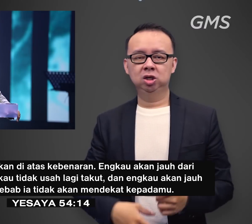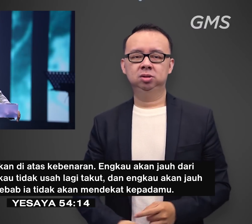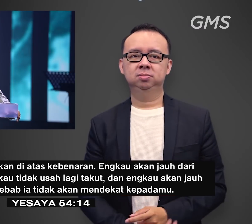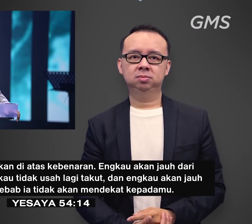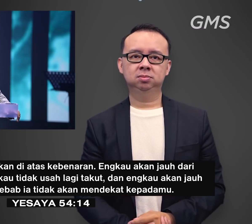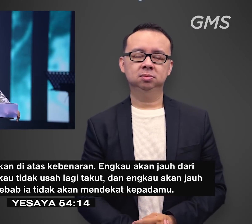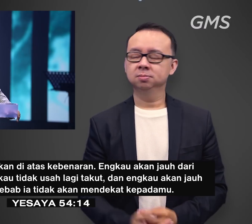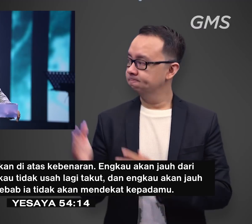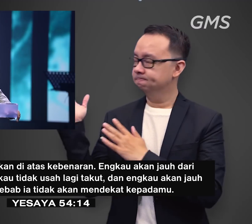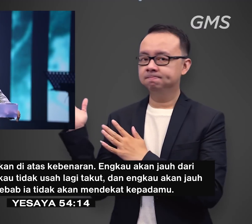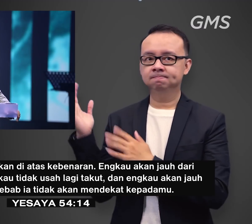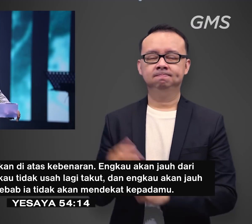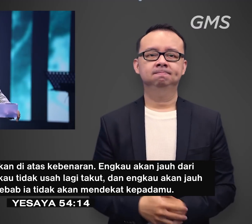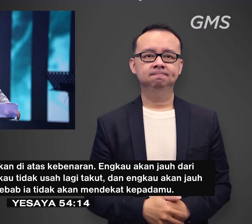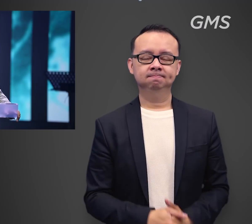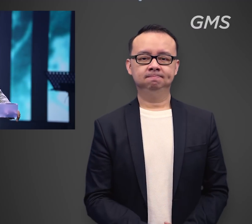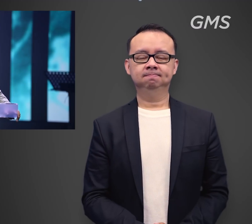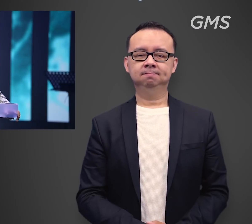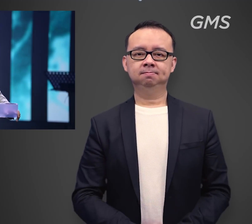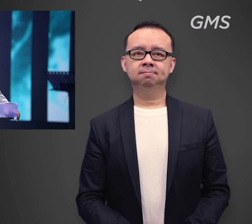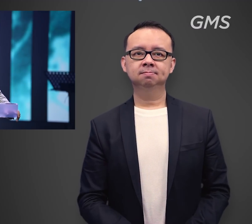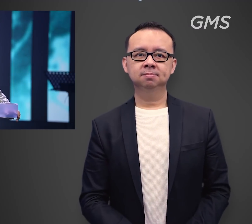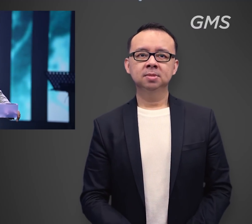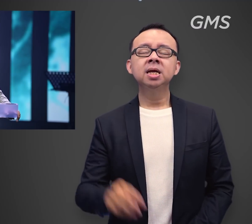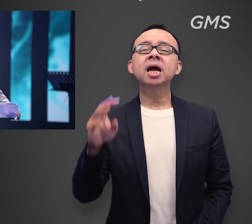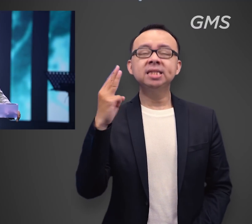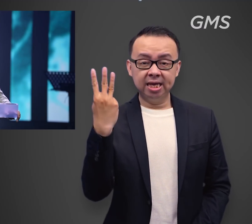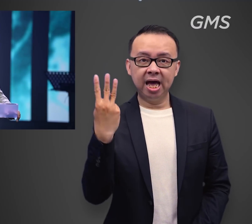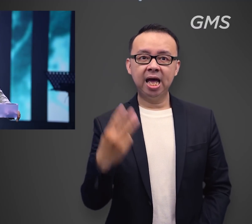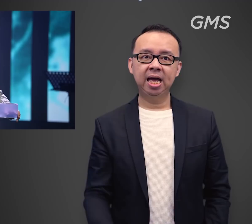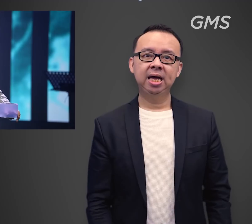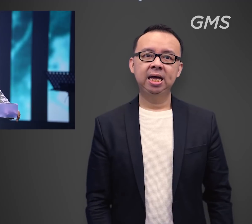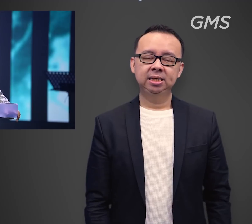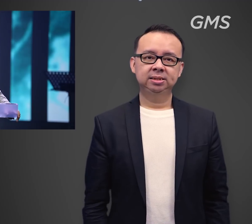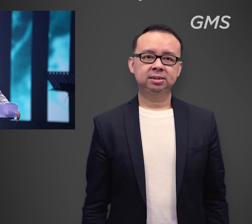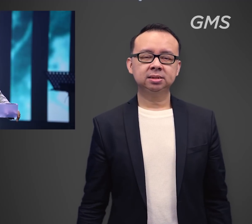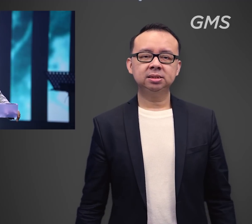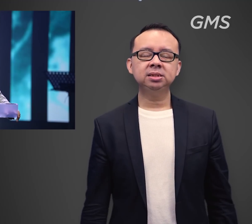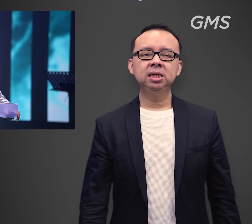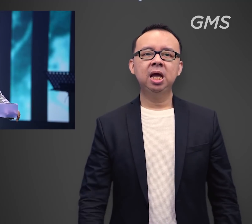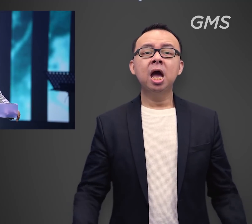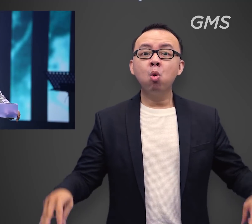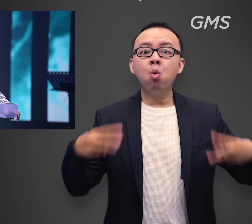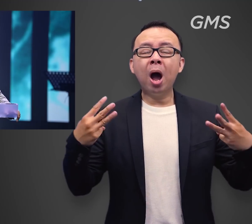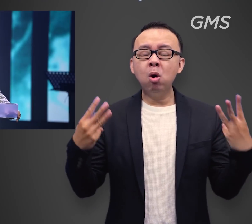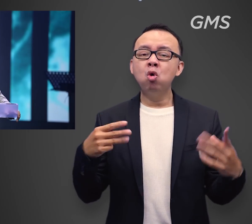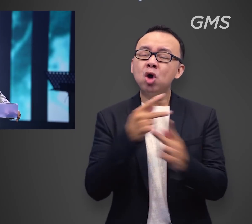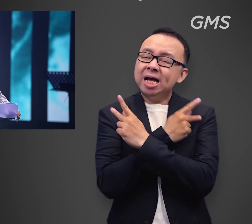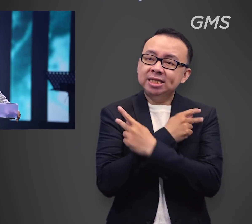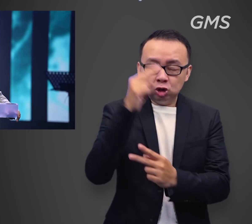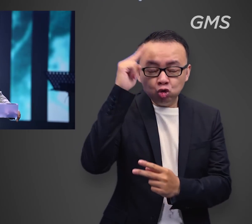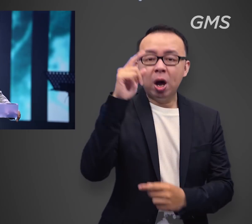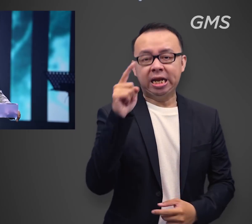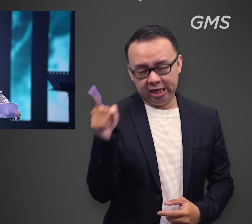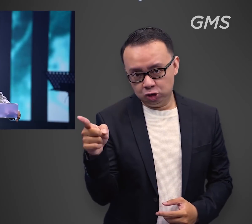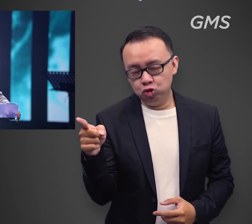mendekat kepadamu. Wow, ini luar biasa. Yang ketiga, keajaiban yang dimaksud dengan keajaiban kasih Tuhan adalah ini. Tuhan